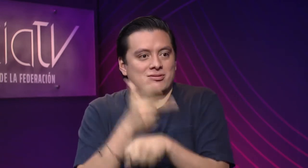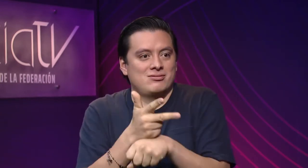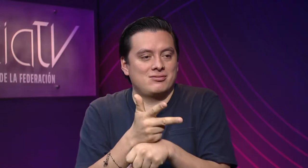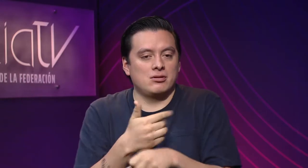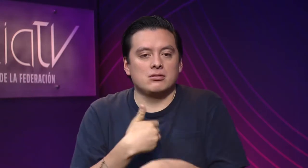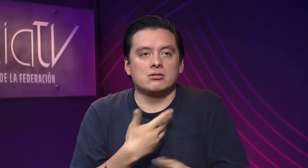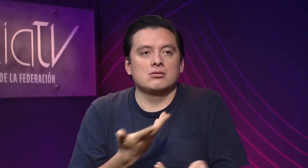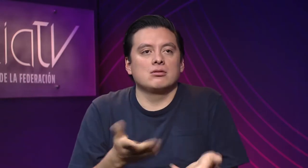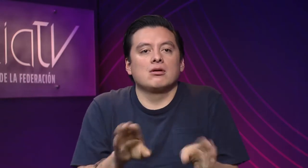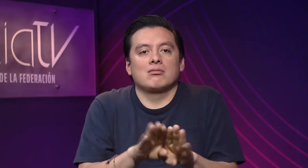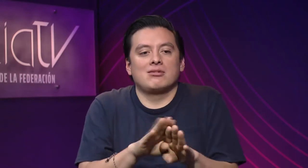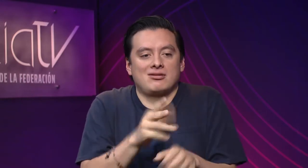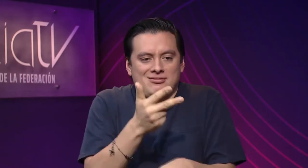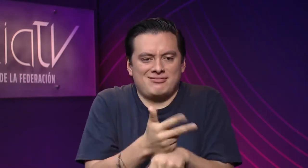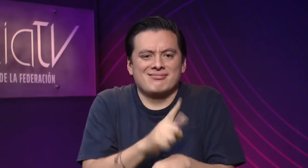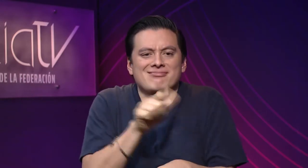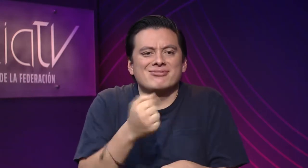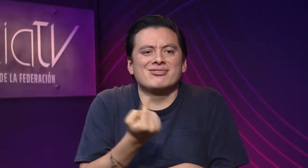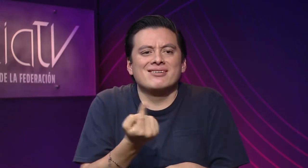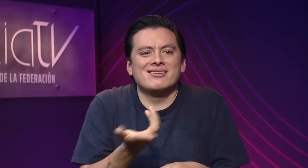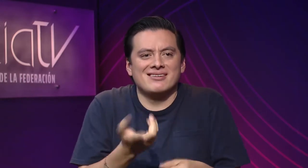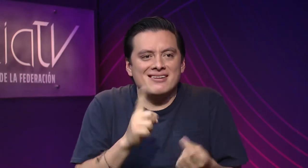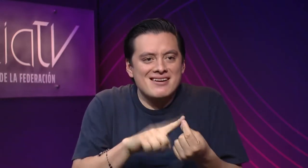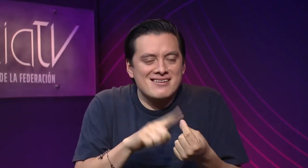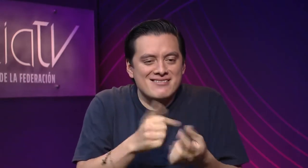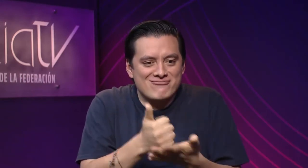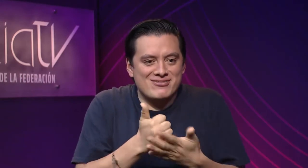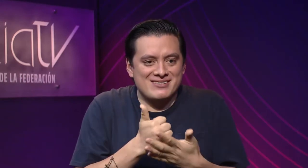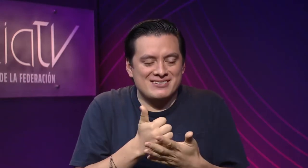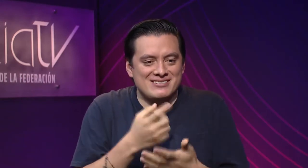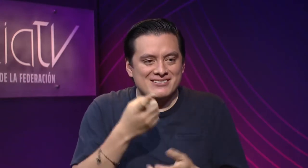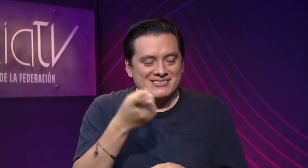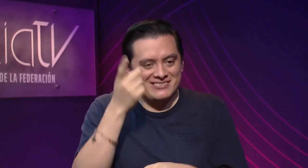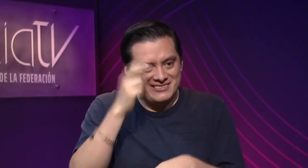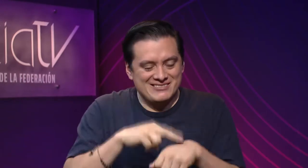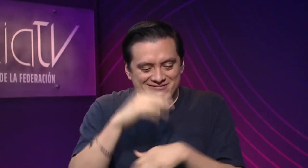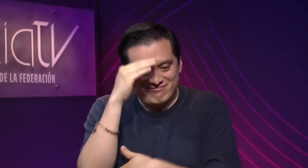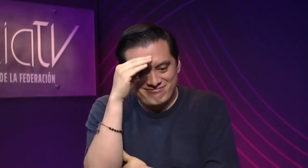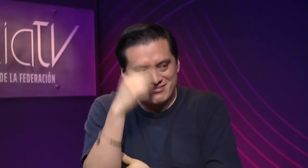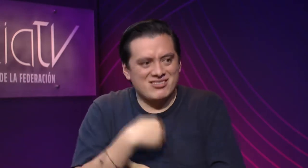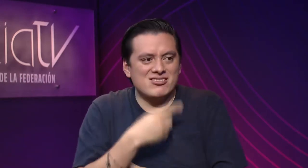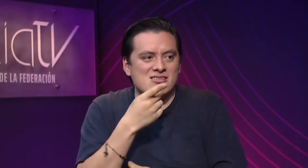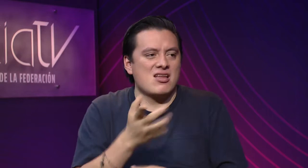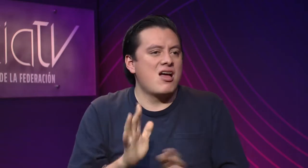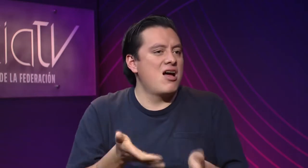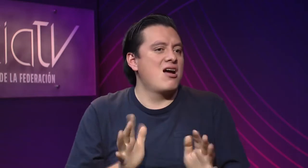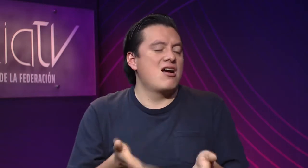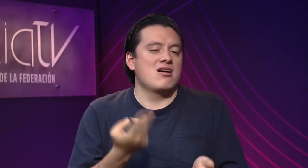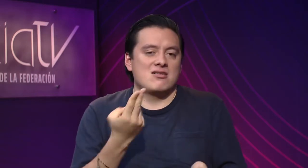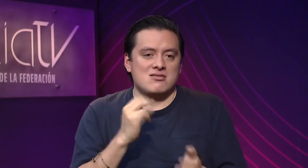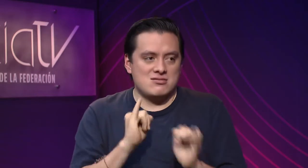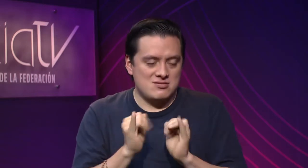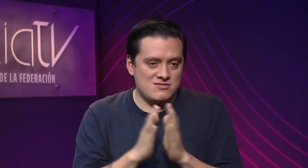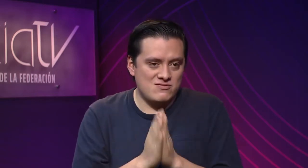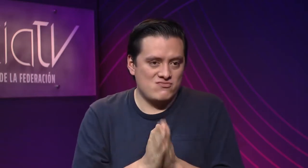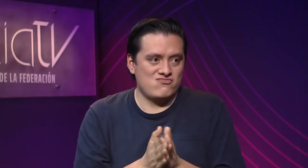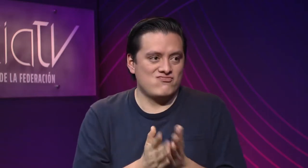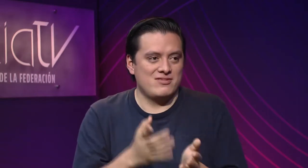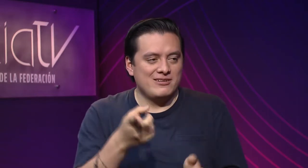yo. Y me decía, bueno, ¿y si la grabas? Le digo, bueno, ok, la grabo. ¿Y quién me va a ayudar a darme las explicaciones? Por fin estuvimos ahí discutiendo